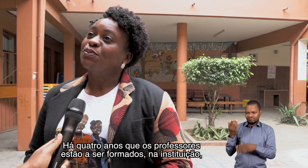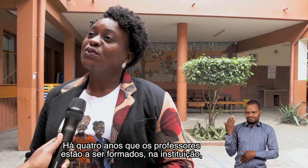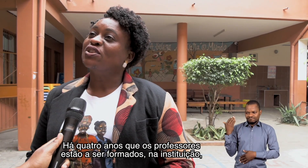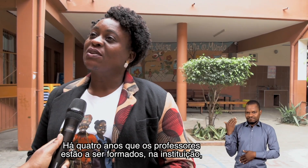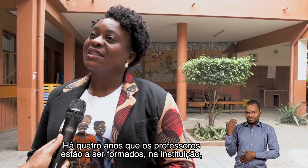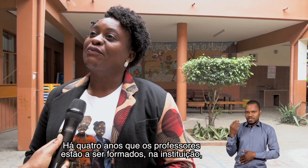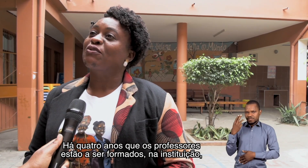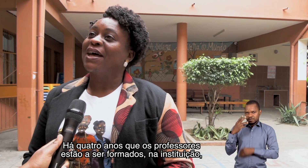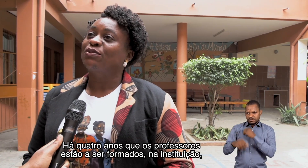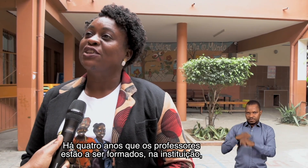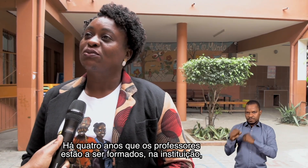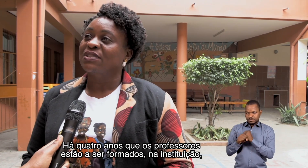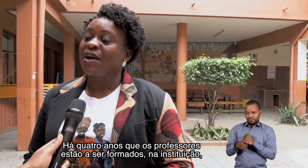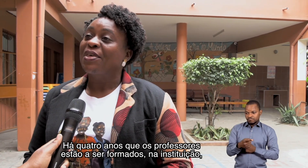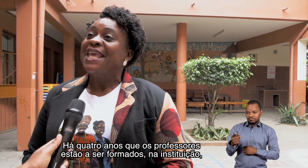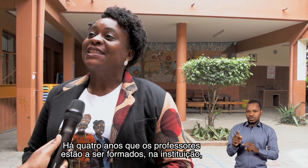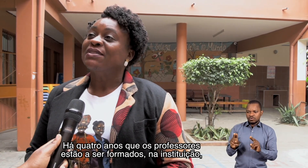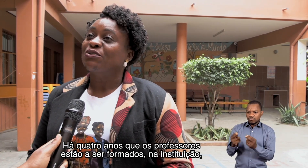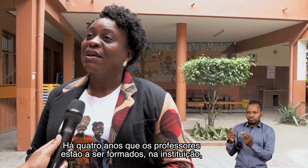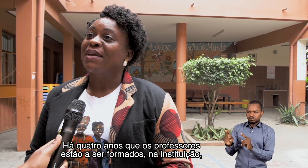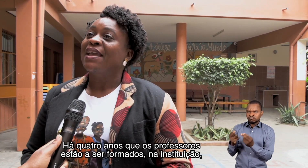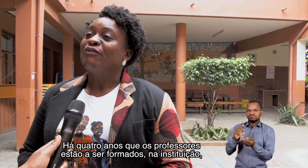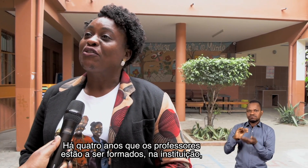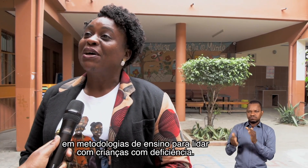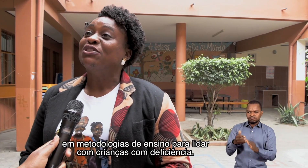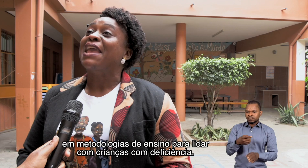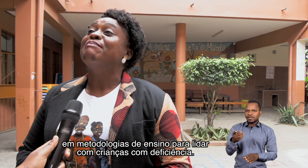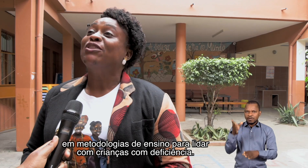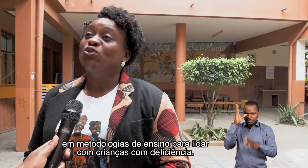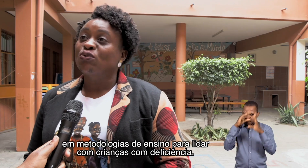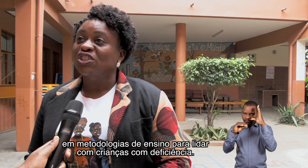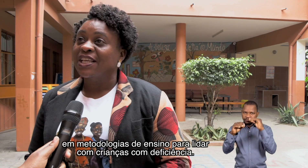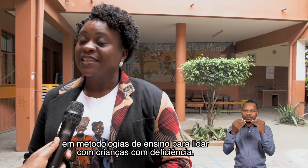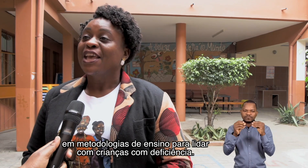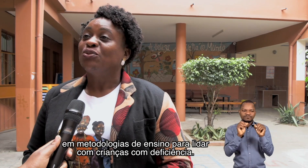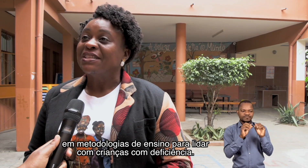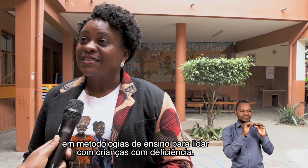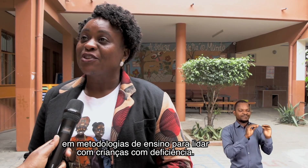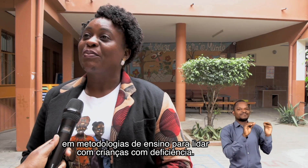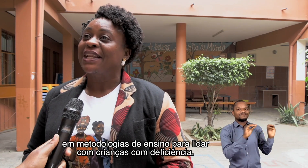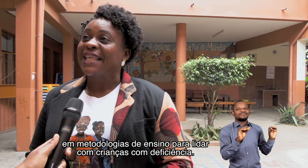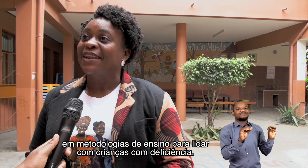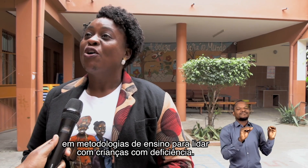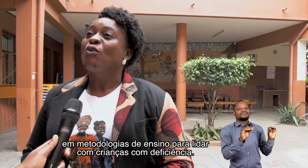os professores que estão a ser formados na instituição estão sendo também formados em metodologias do ensino para lidar com